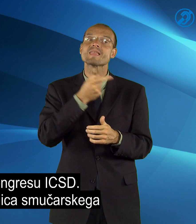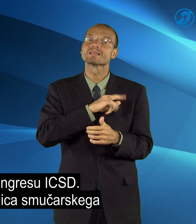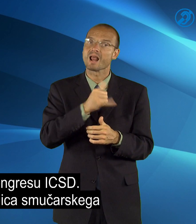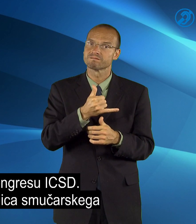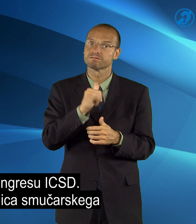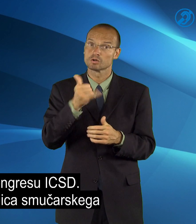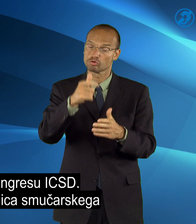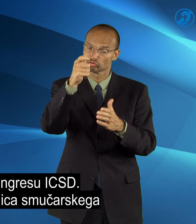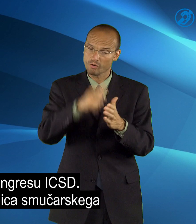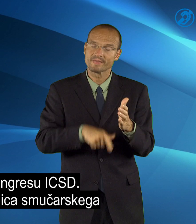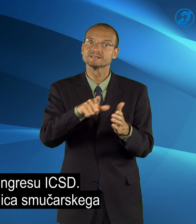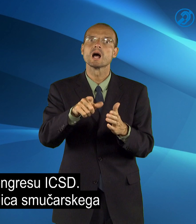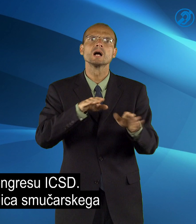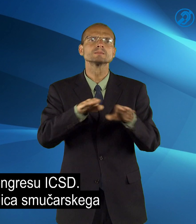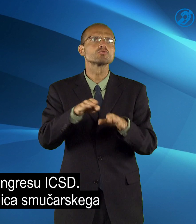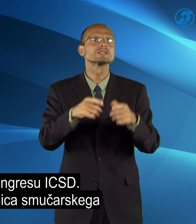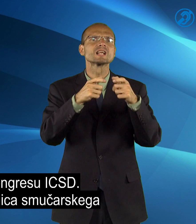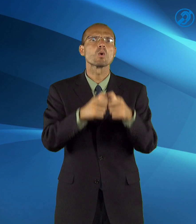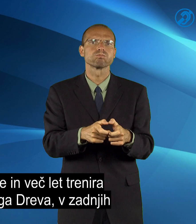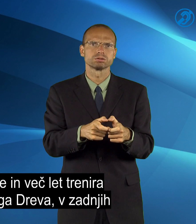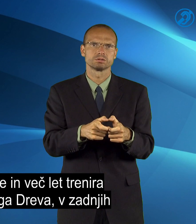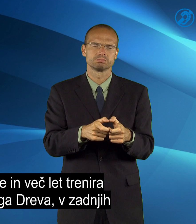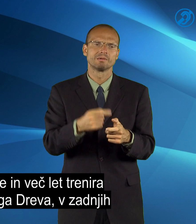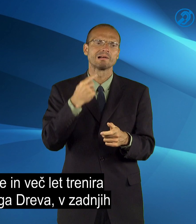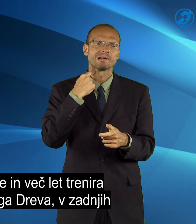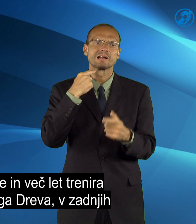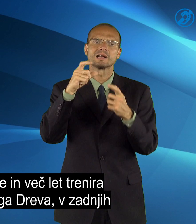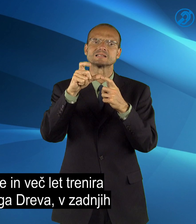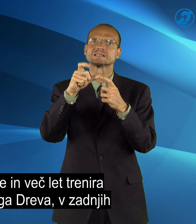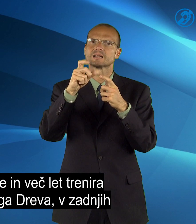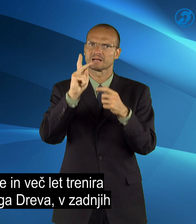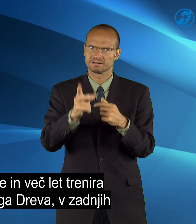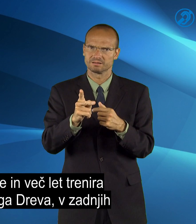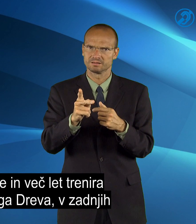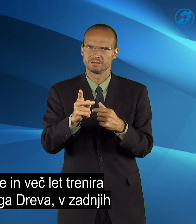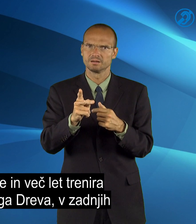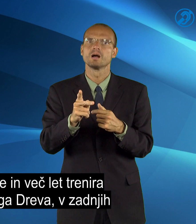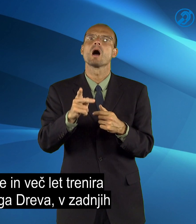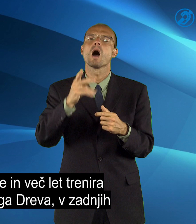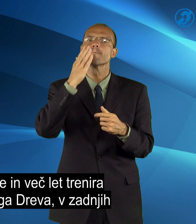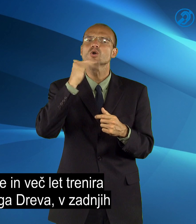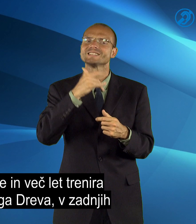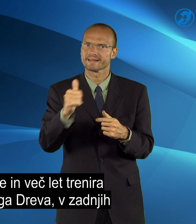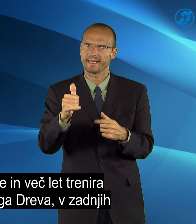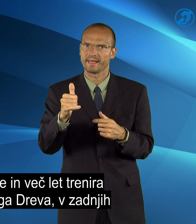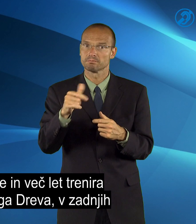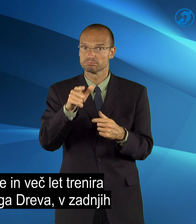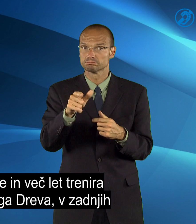Anja Drev je članica smučarskega kluba GSK Mozirje in več let trenira pod vodstvom Draga Dreva, v